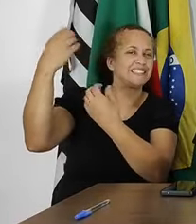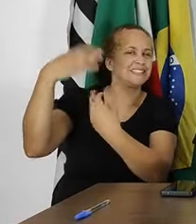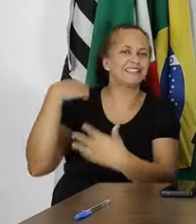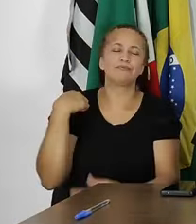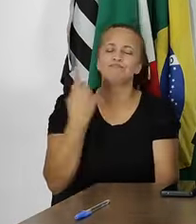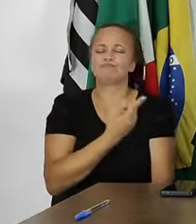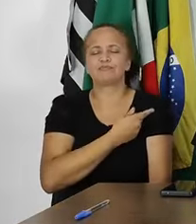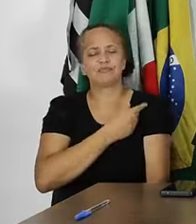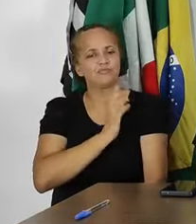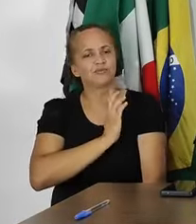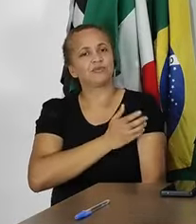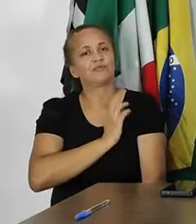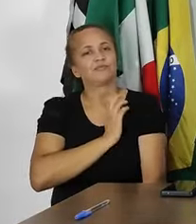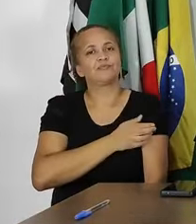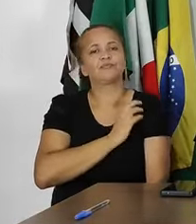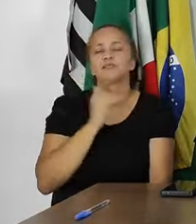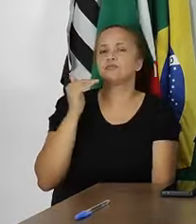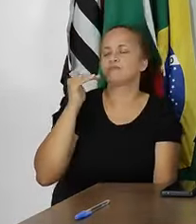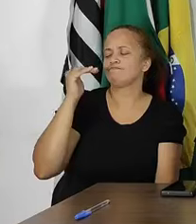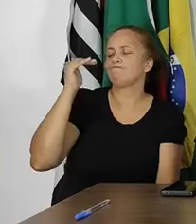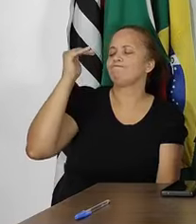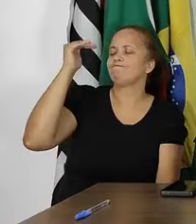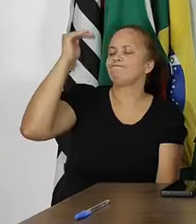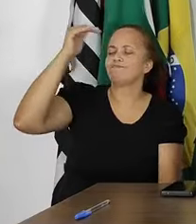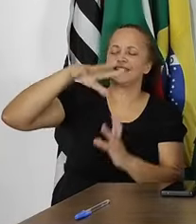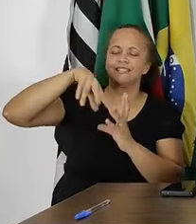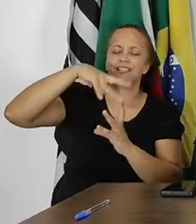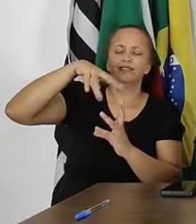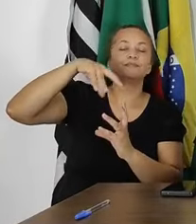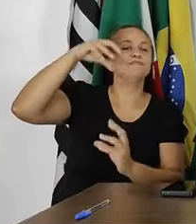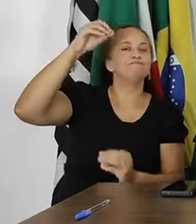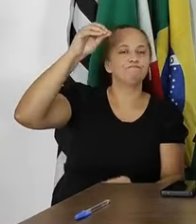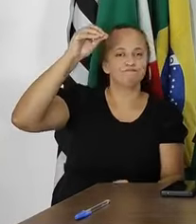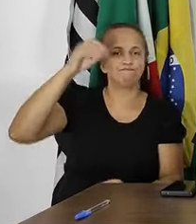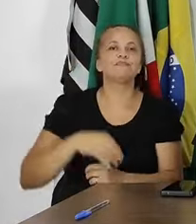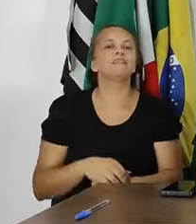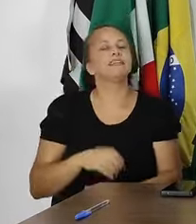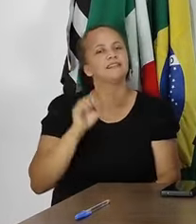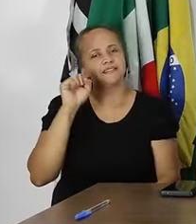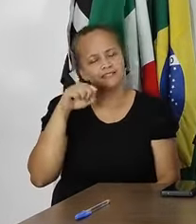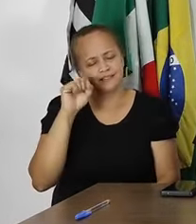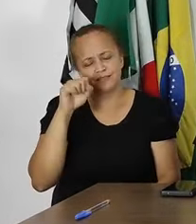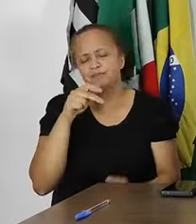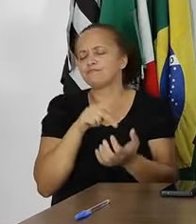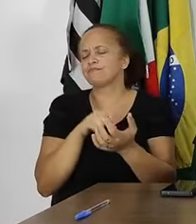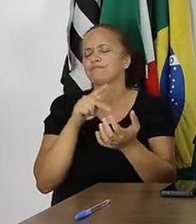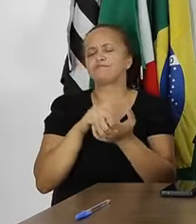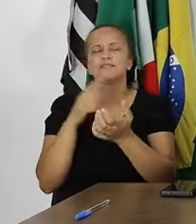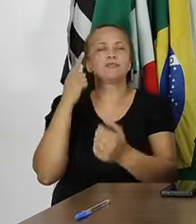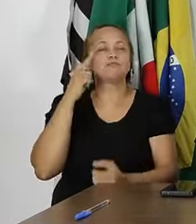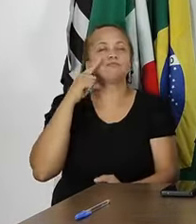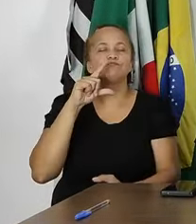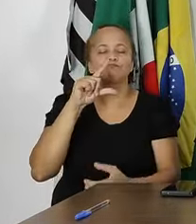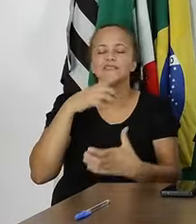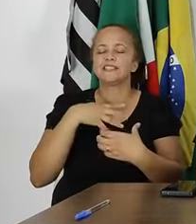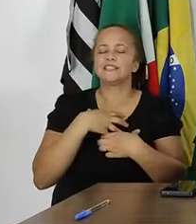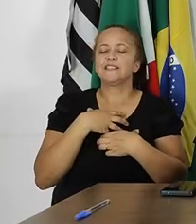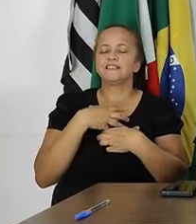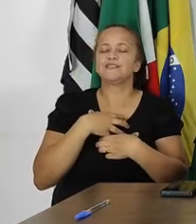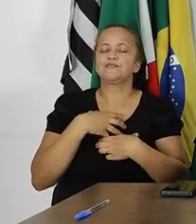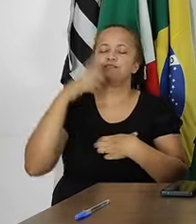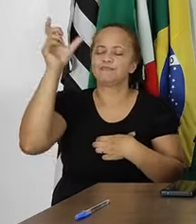respeito do nosso crescimento espiritual, a respeito de nós, de fato, atingirmos nessa maturidade espiritual em Deus,